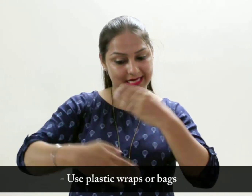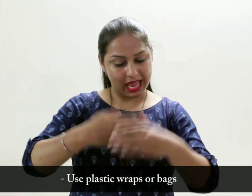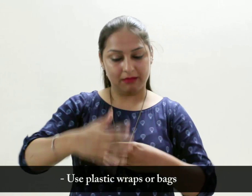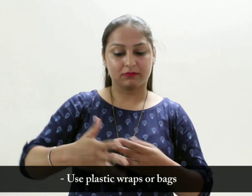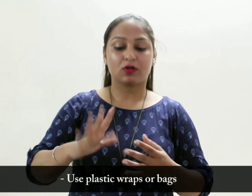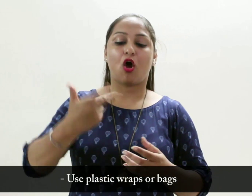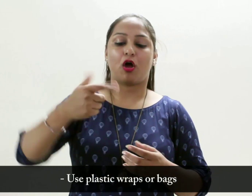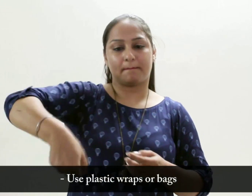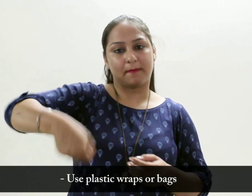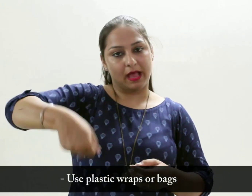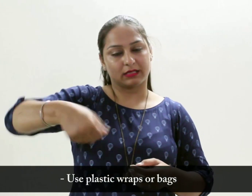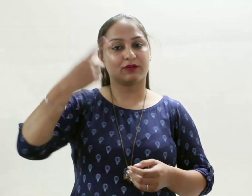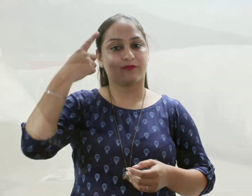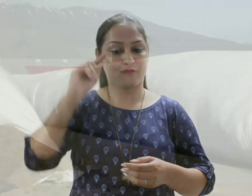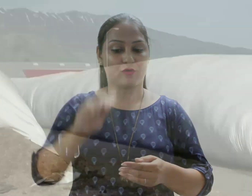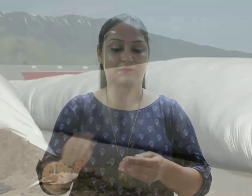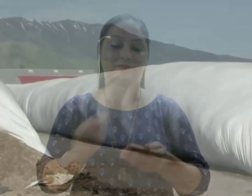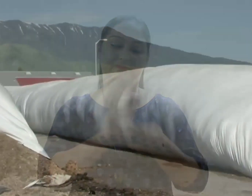प्लास्टिक रैप और बैग का उपयोग करें।